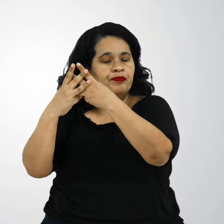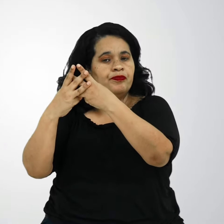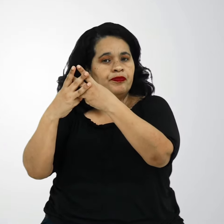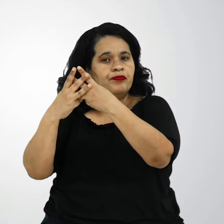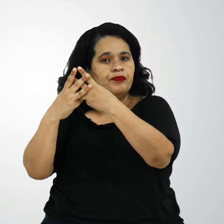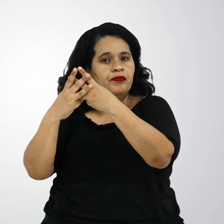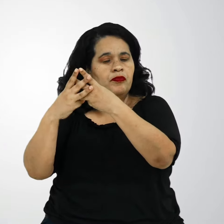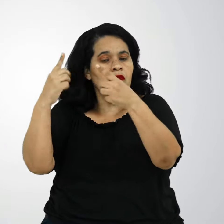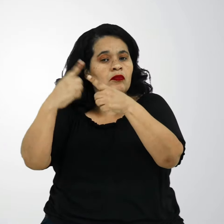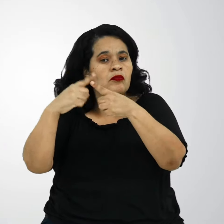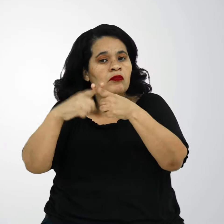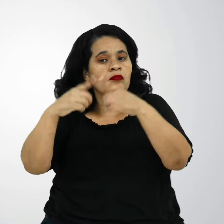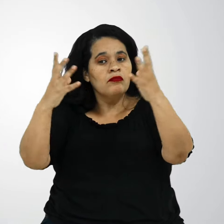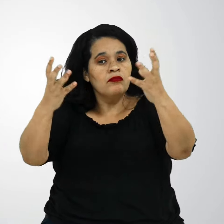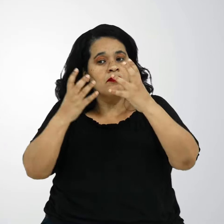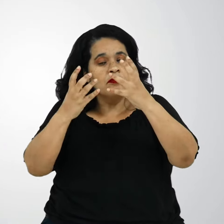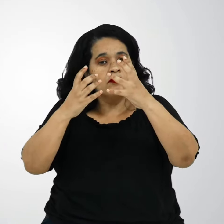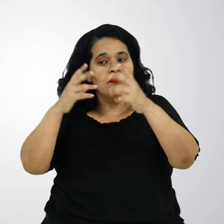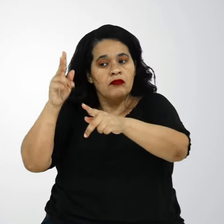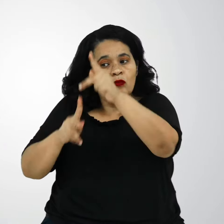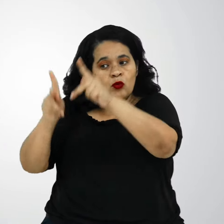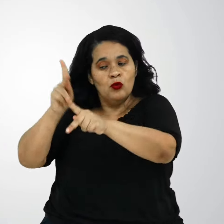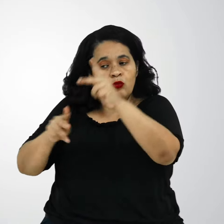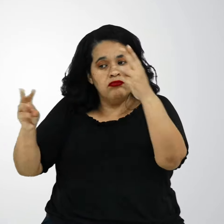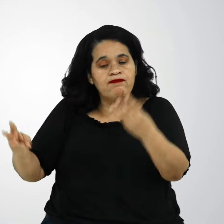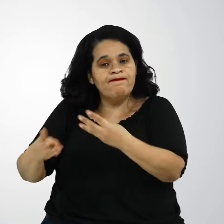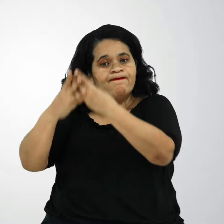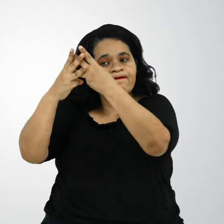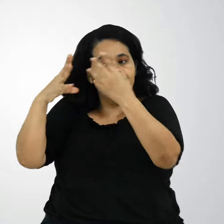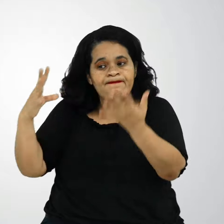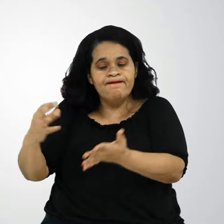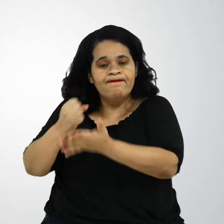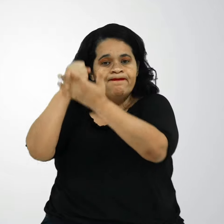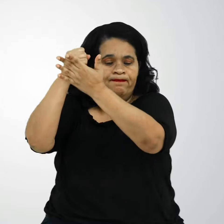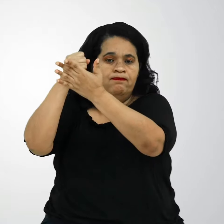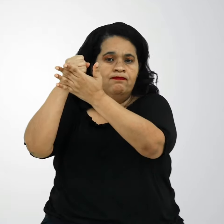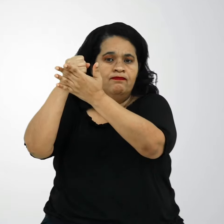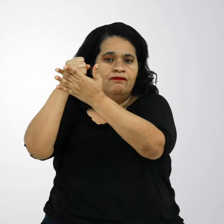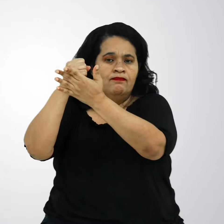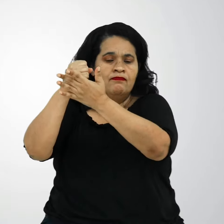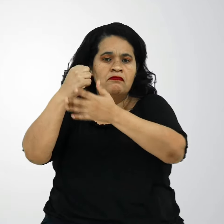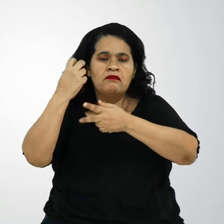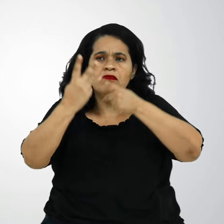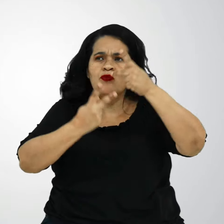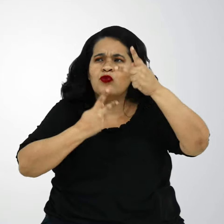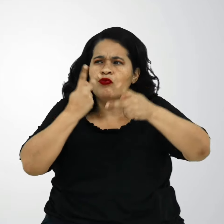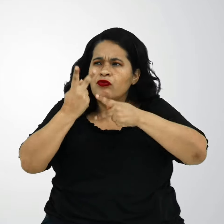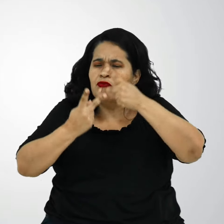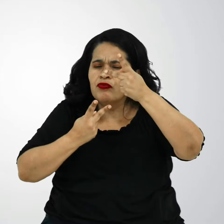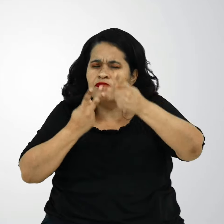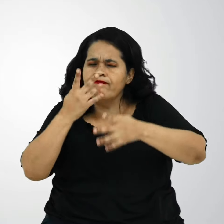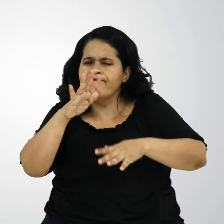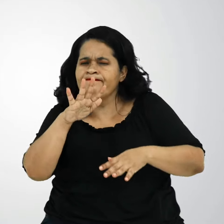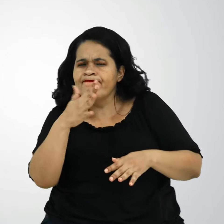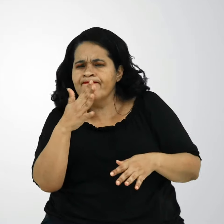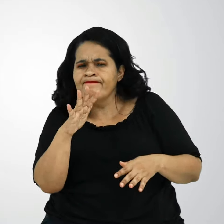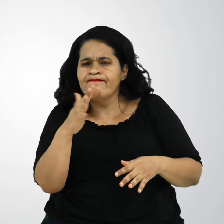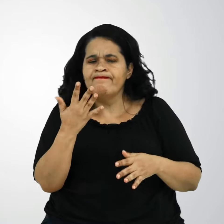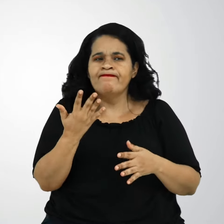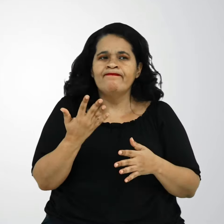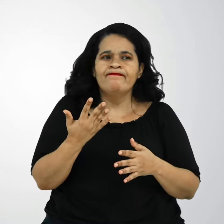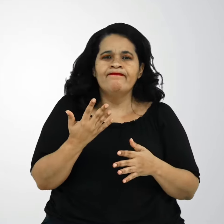alcance salvação. Podemos dizer assim, de uma forma assim, bem superficial, dizer que seria um segundo